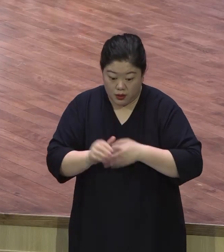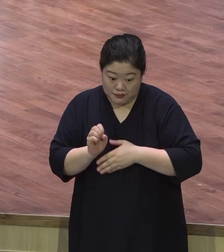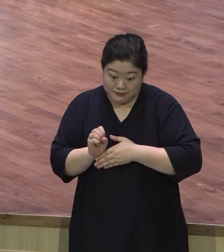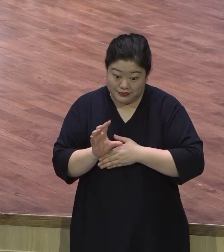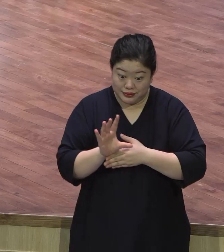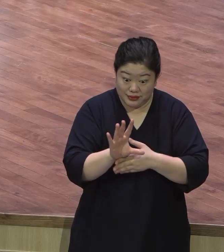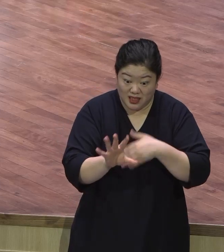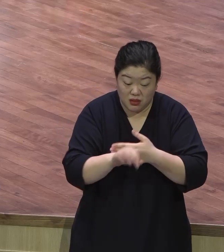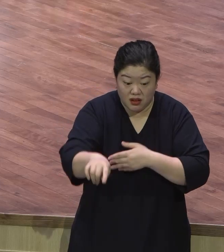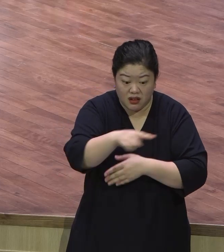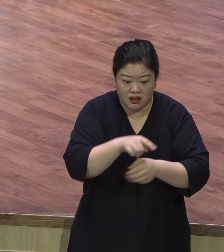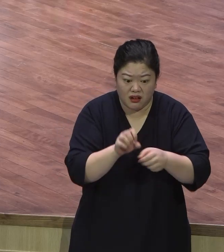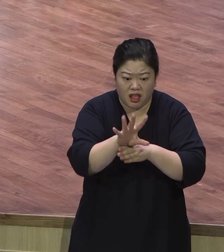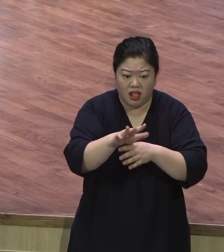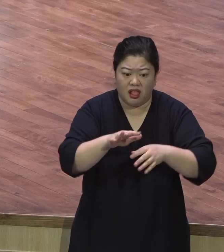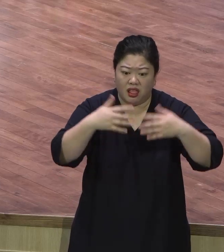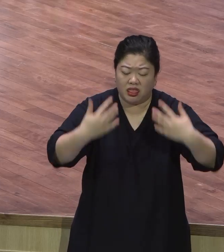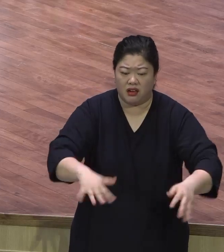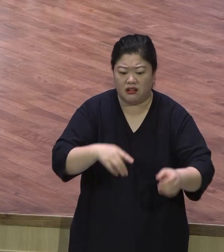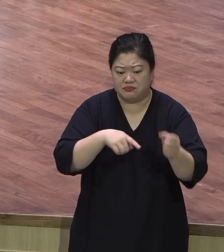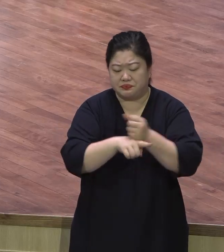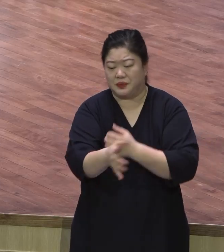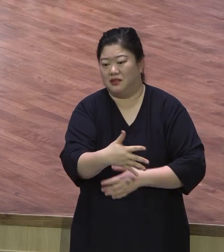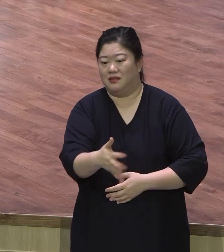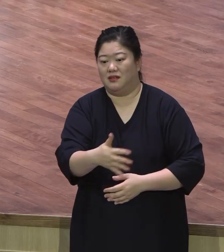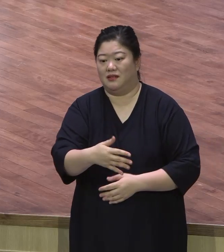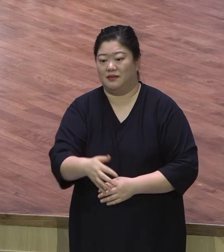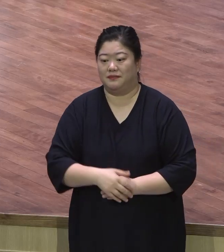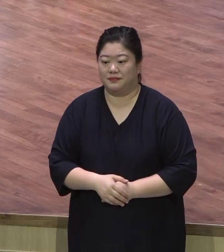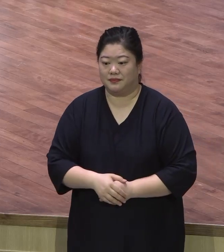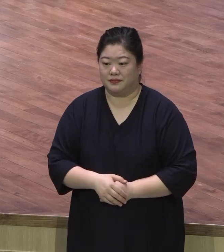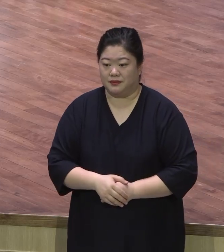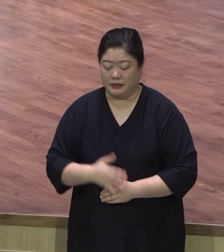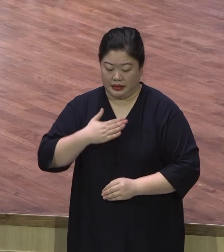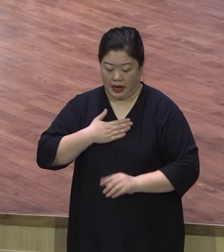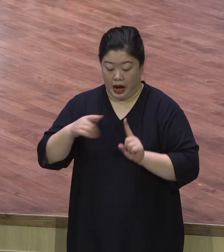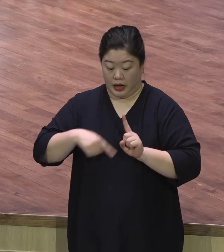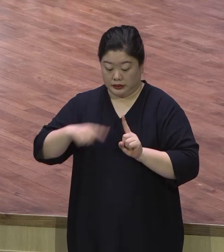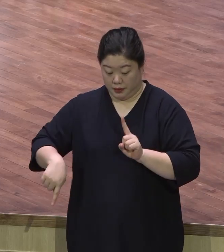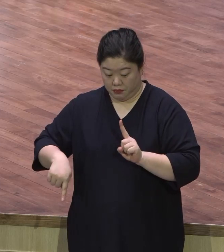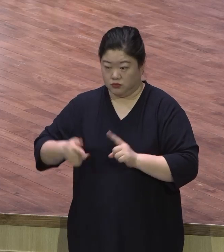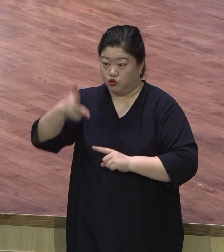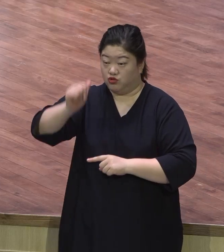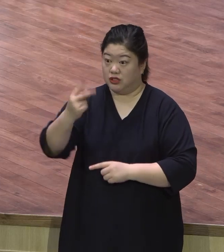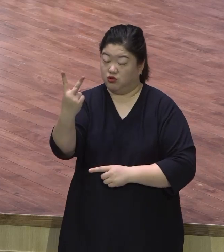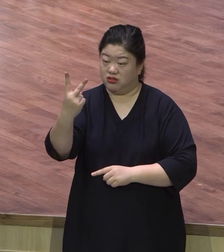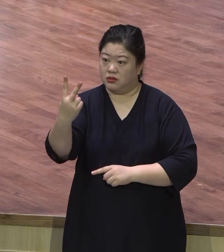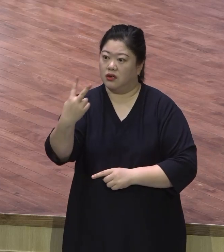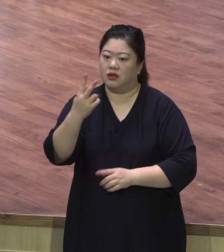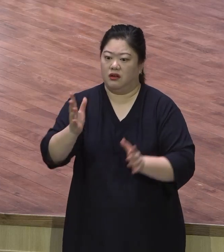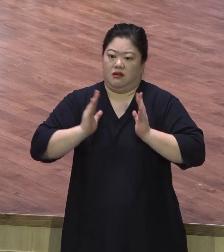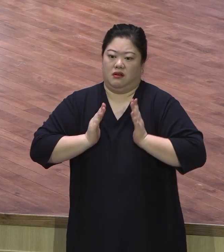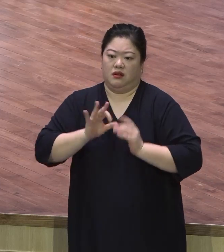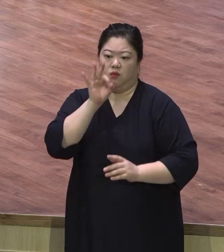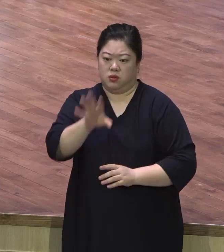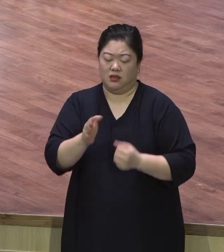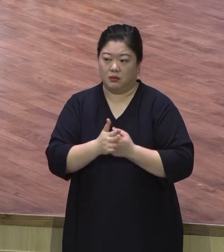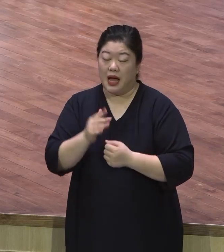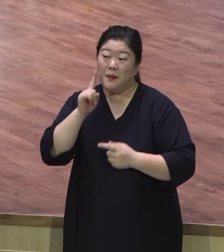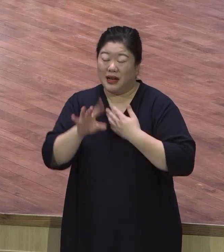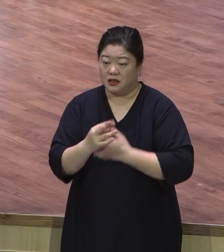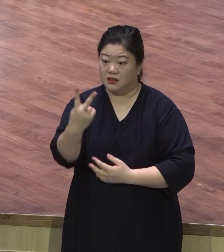어두우면 그 어두움이 얼마나 더하겠느냐 한 사람이 두 주인을 섬기지 못할 것이니 혹 이를 미워하고 저를